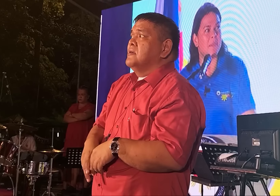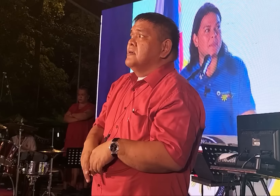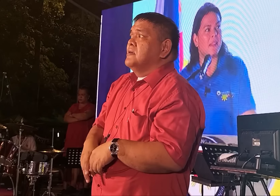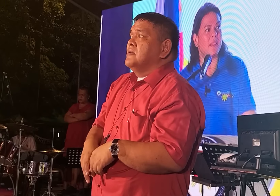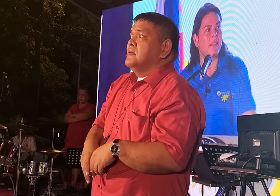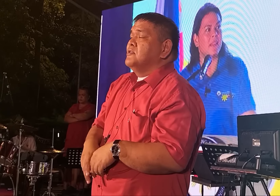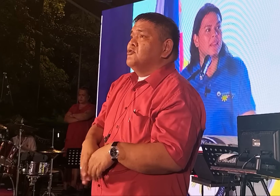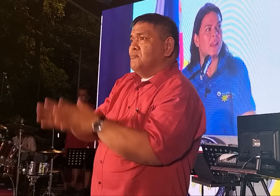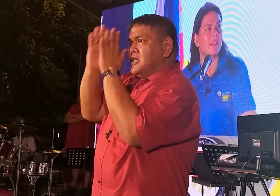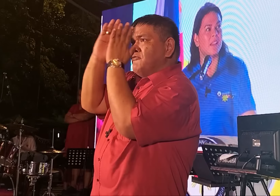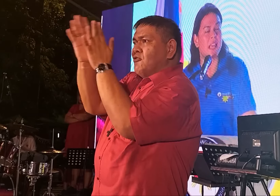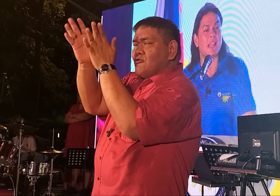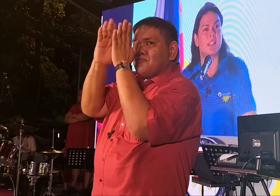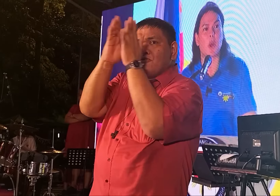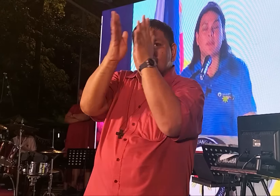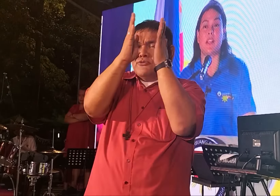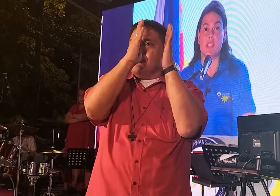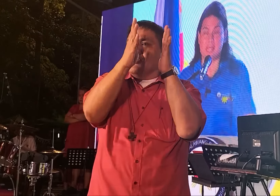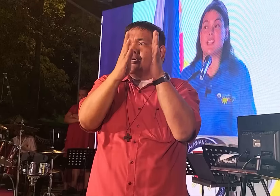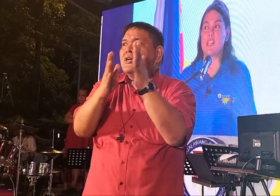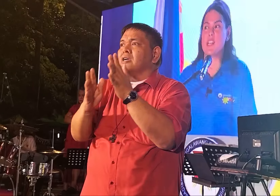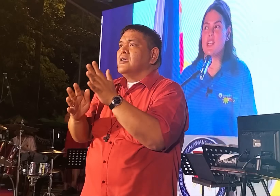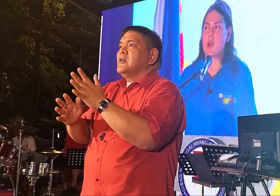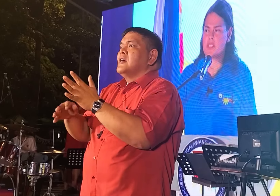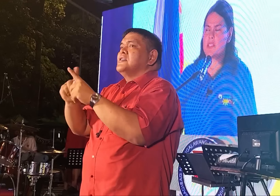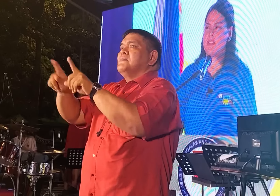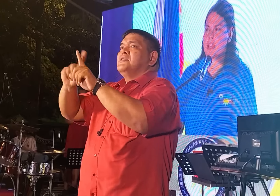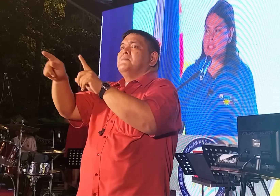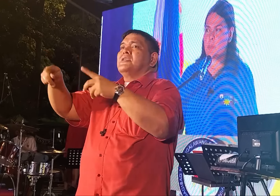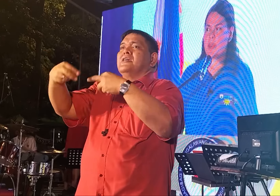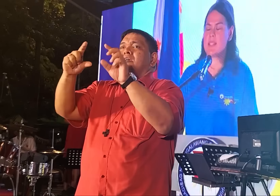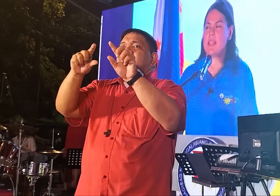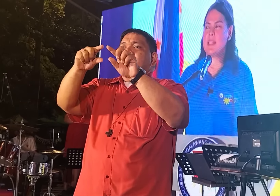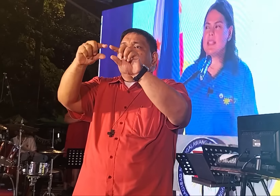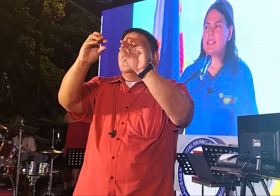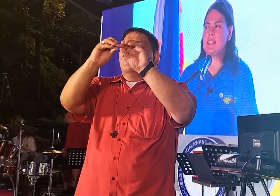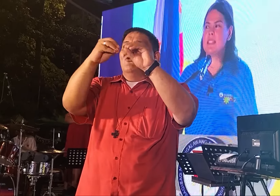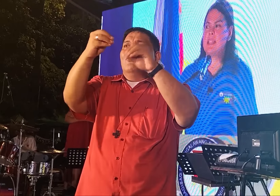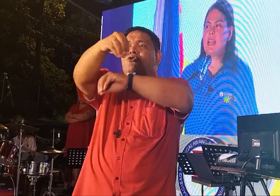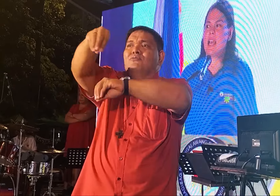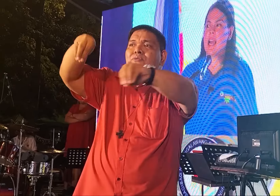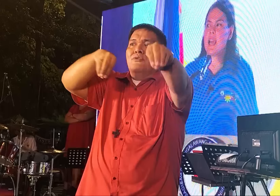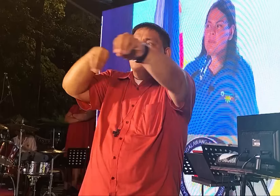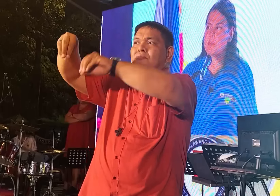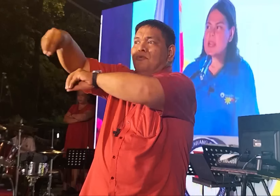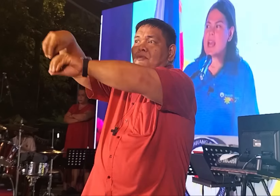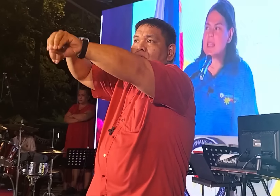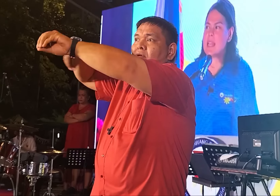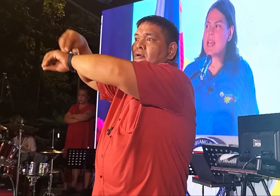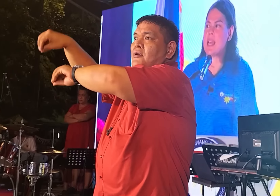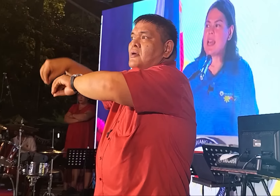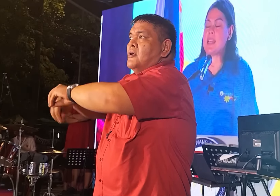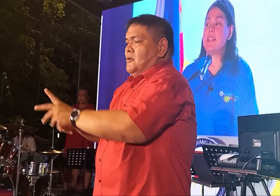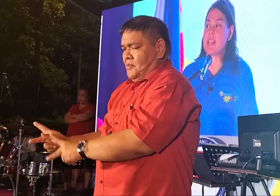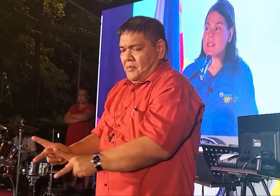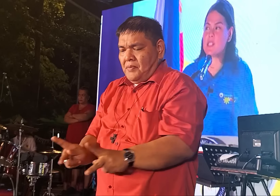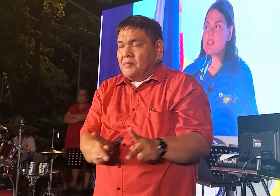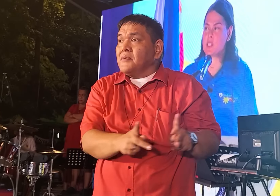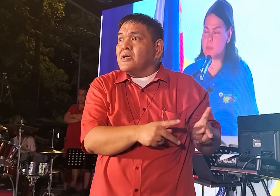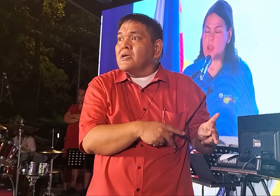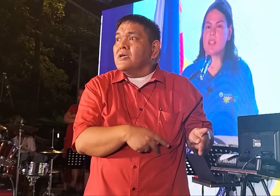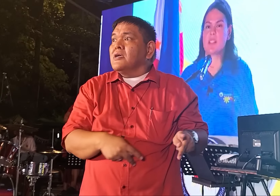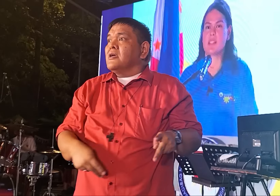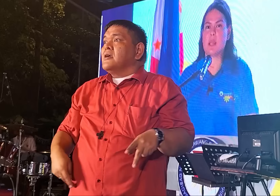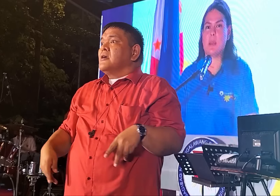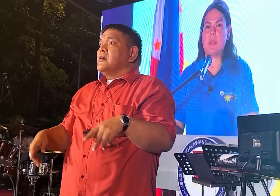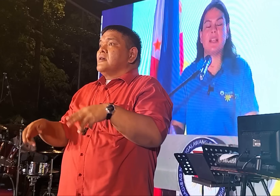in-institutionalize namin ang Disaster Operation Center ng Office of the Vice President. Ang aming paghahanda ay